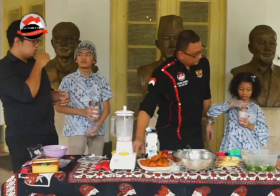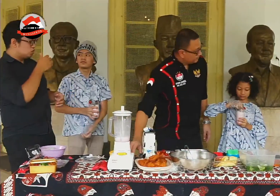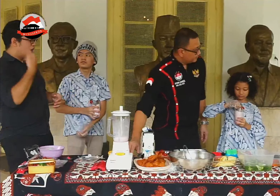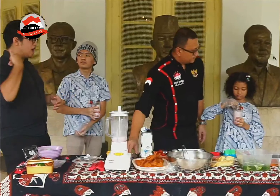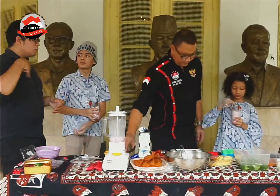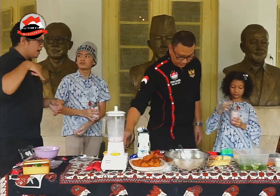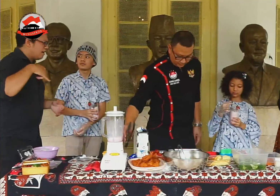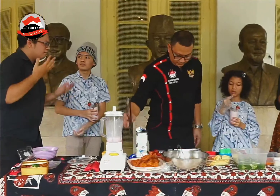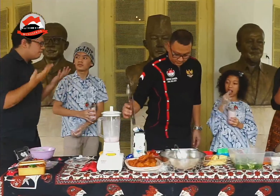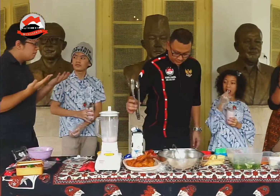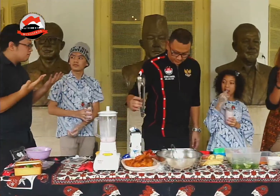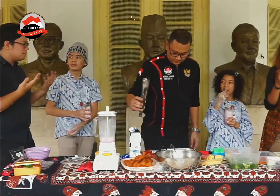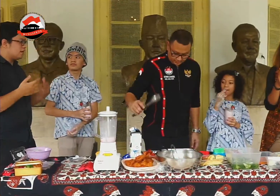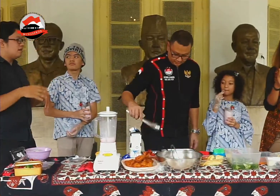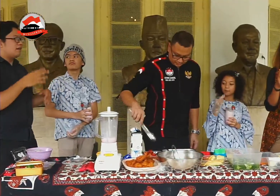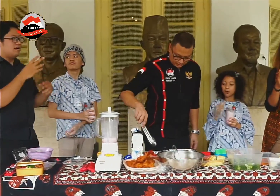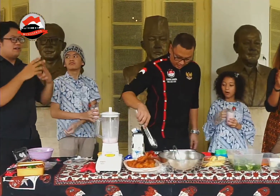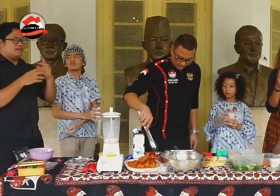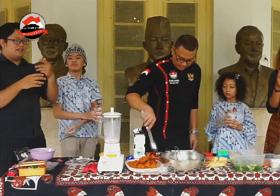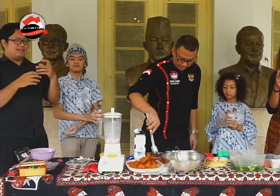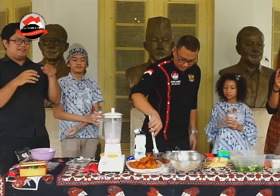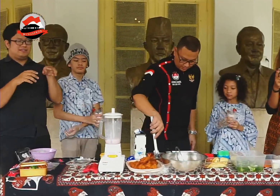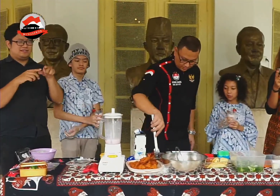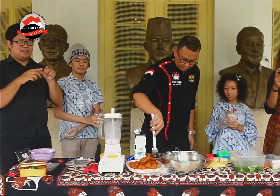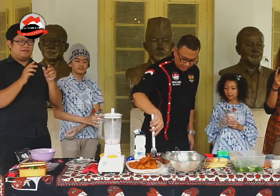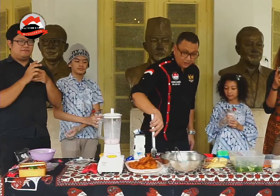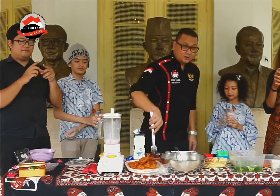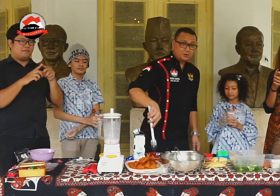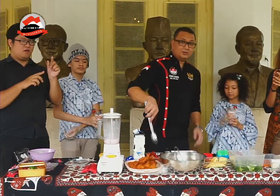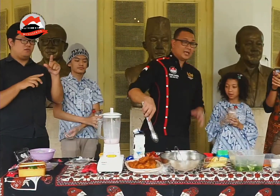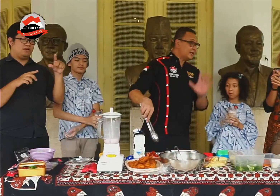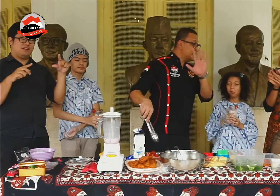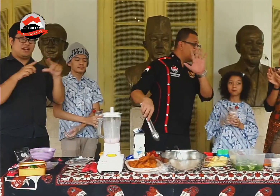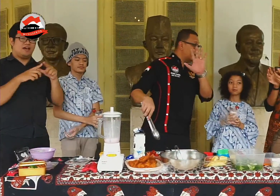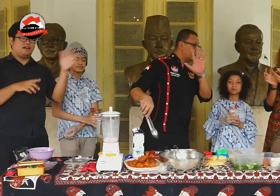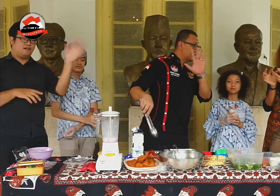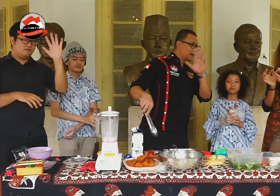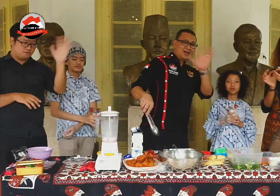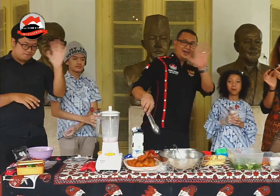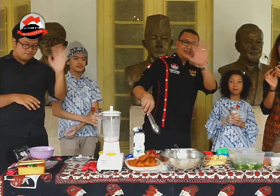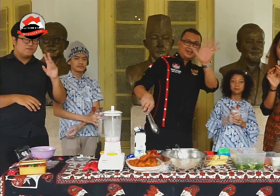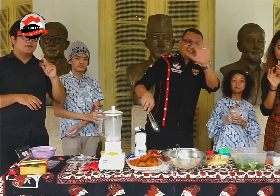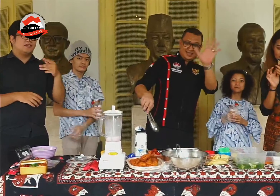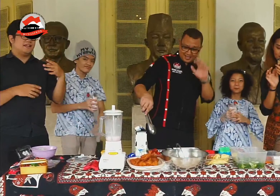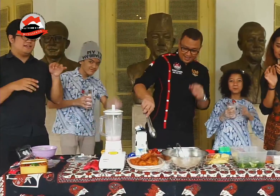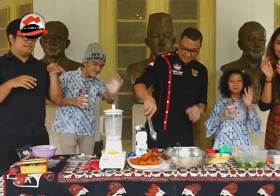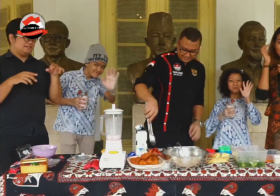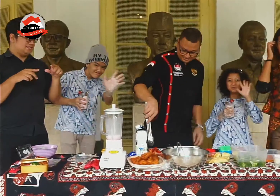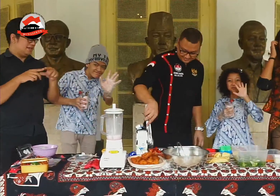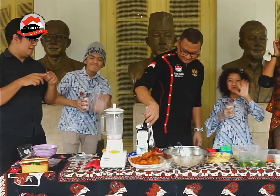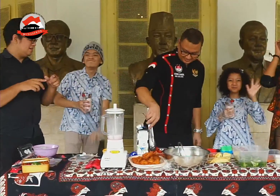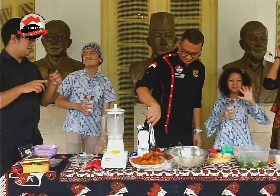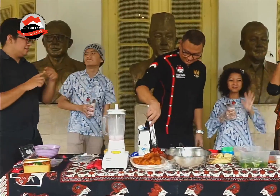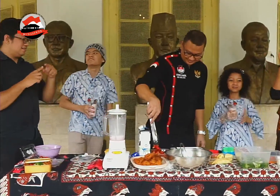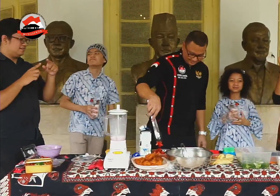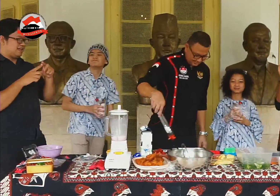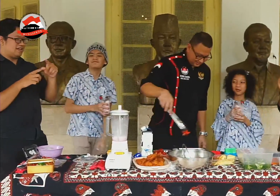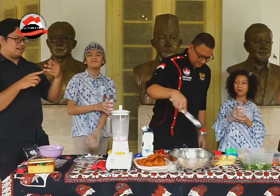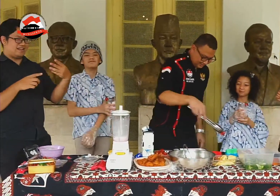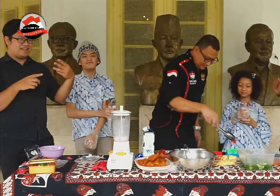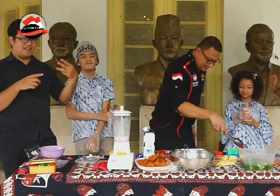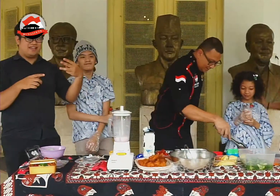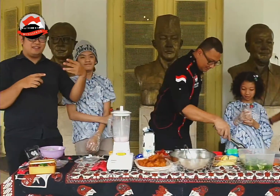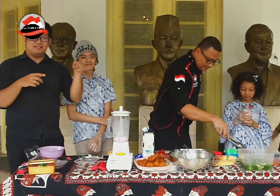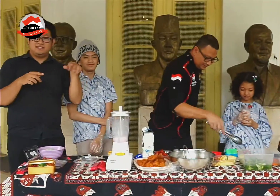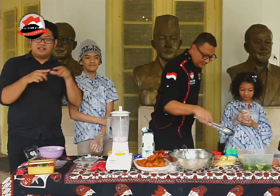ada pertanyaan dari Tareza Maula. Halo. Ya. Halo. Halo, Tareza ya? Tareza Maula. Hai, Tareza. Nah,